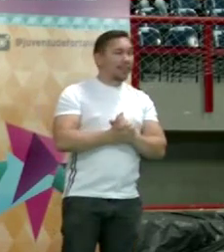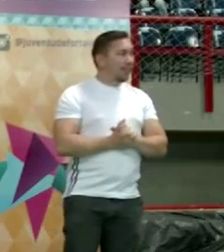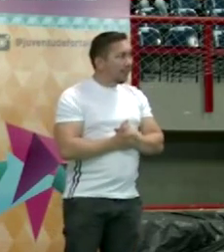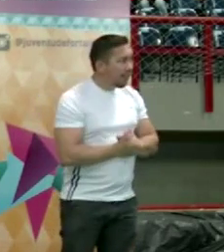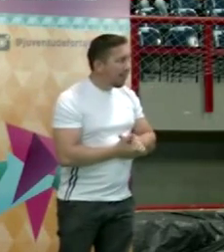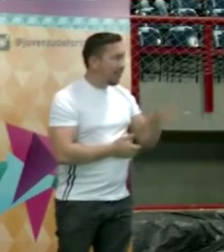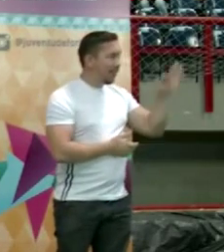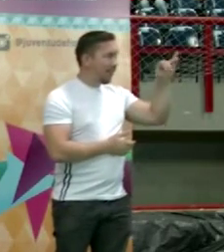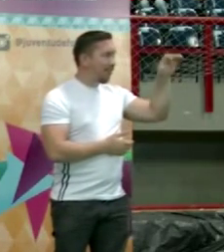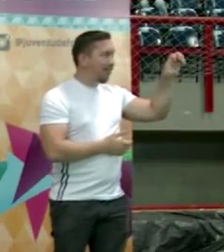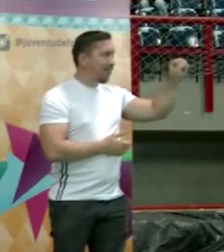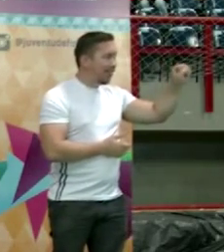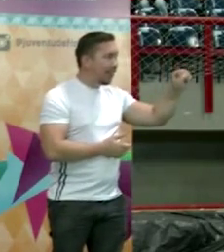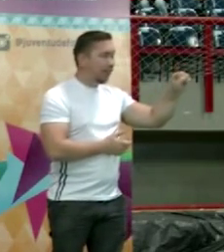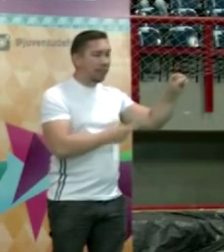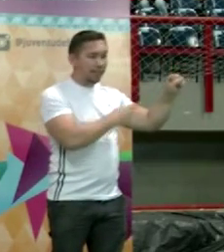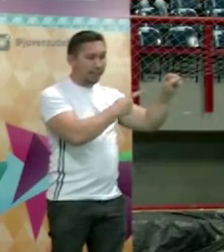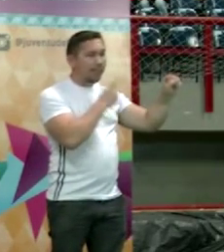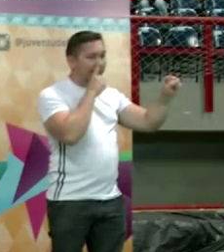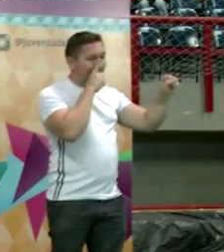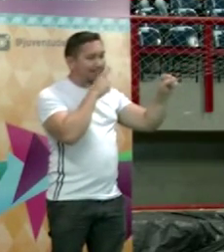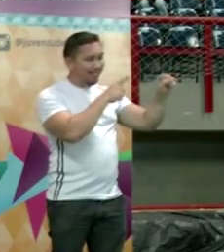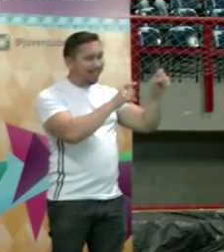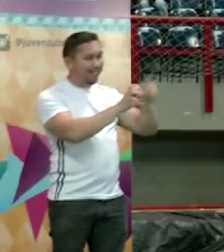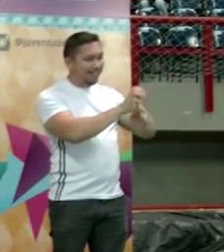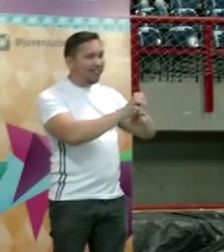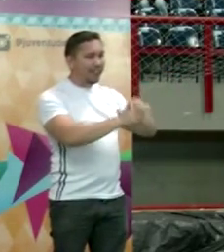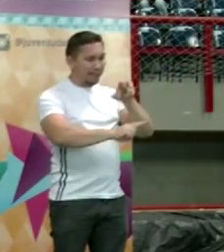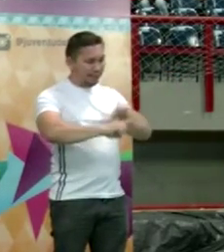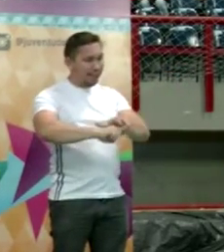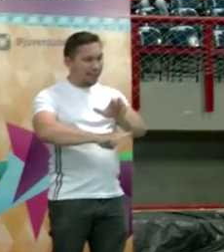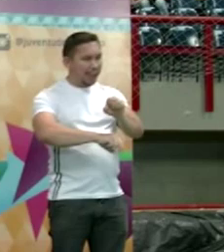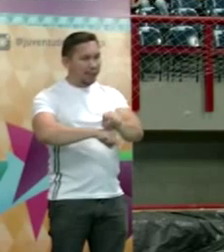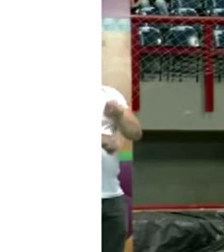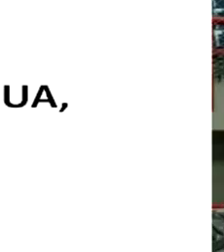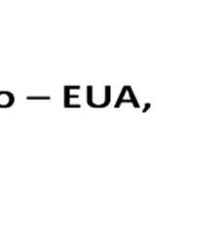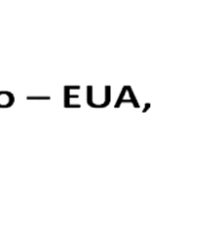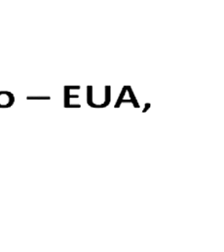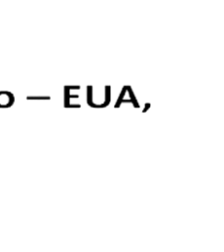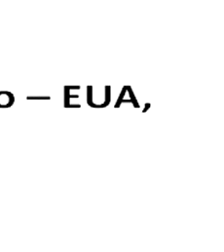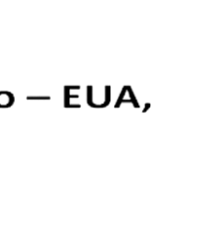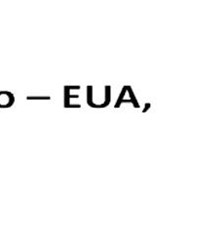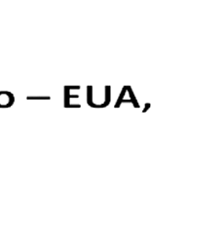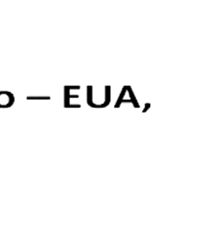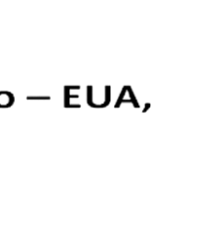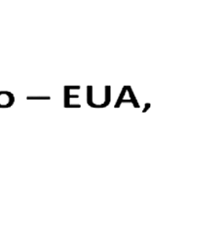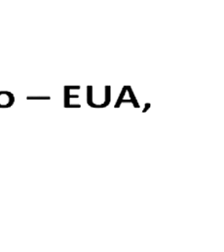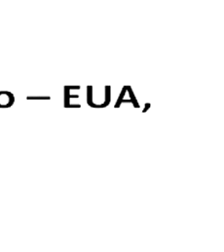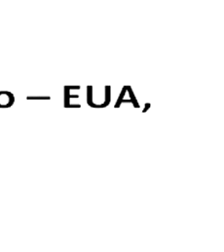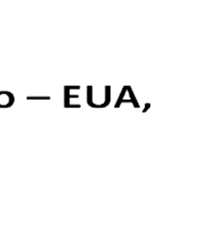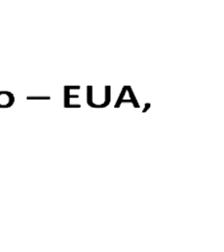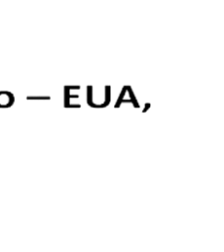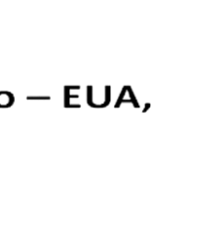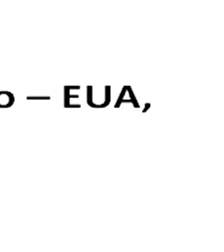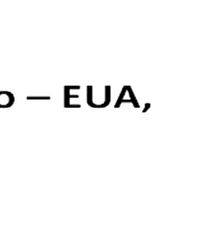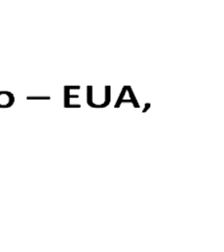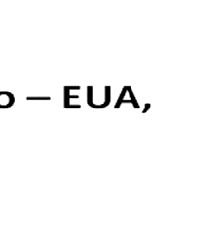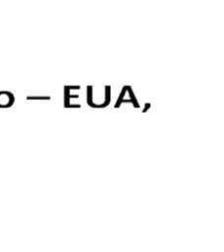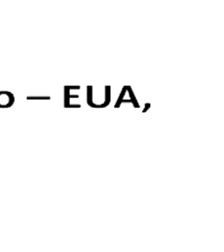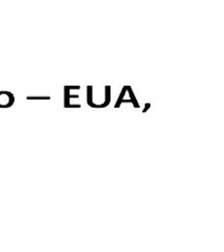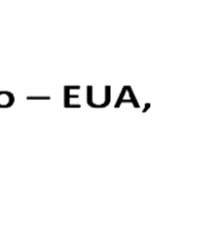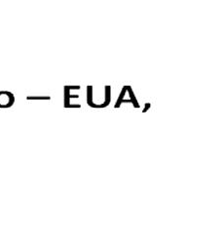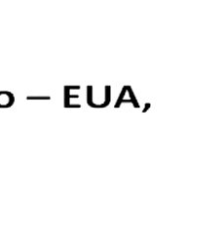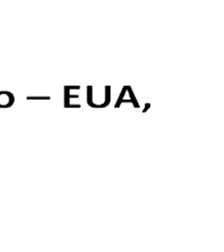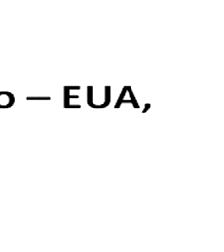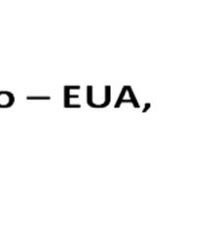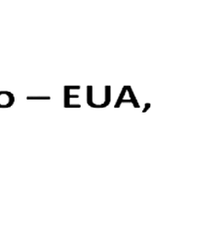FIES ser, né? Vamos lá, espera sentado. Primeiro país que vai reconhecer o Brasil livre: